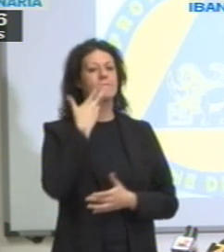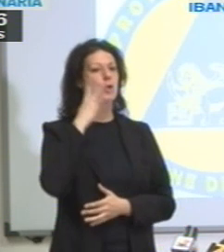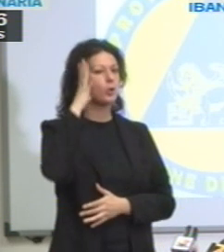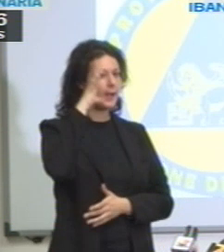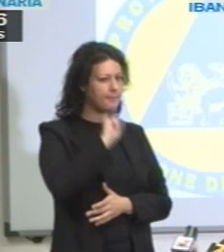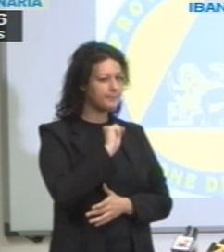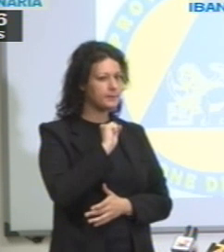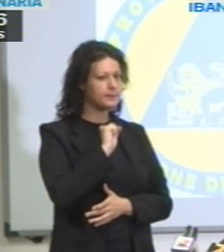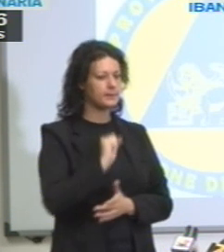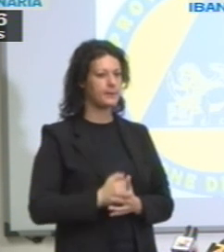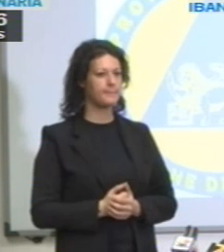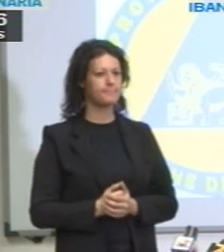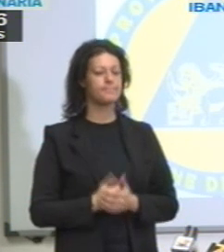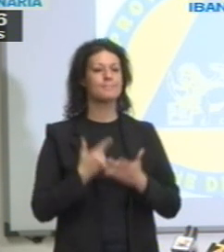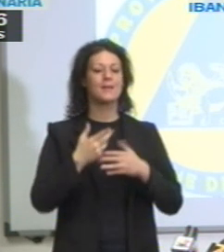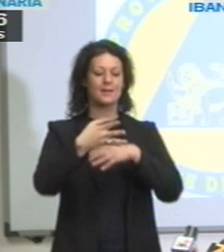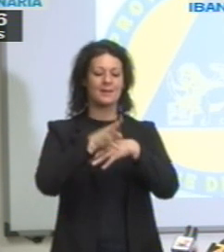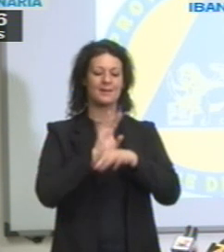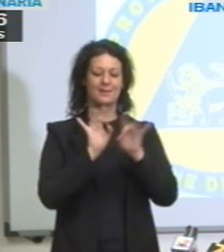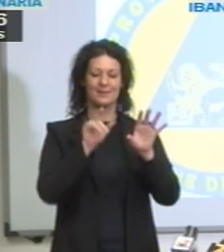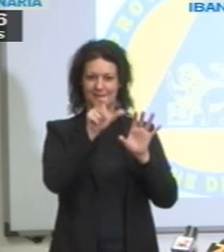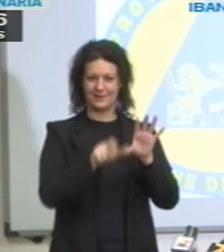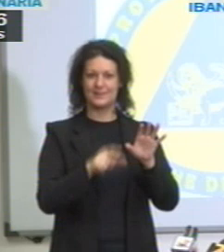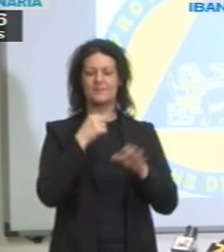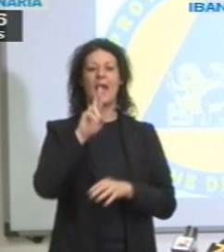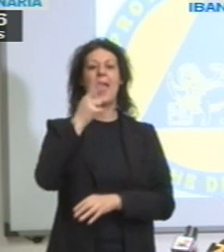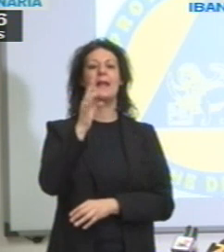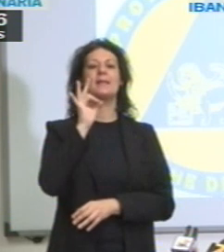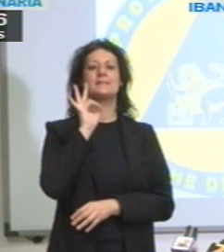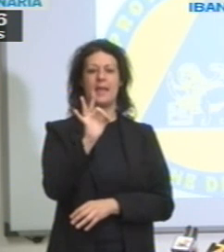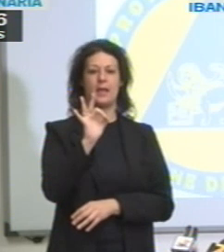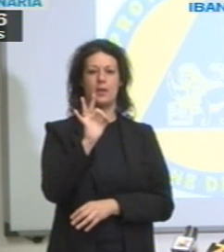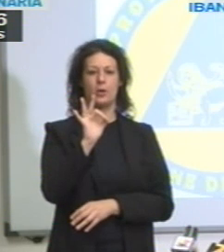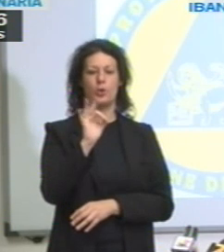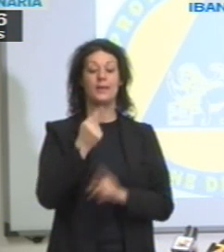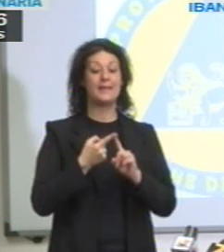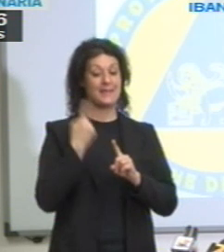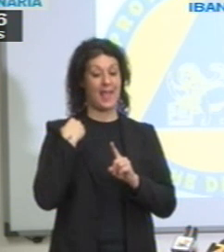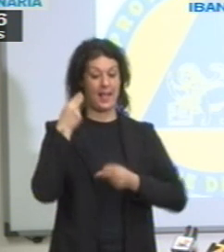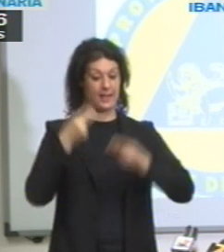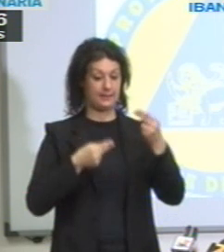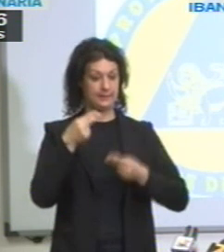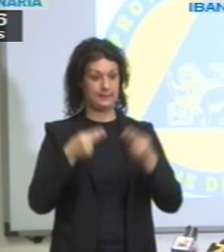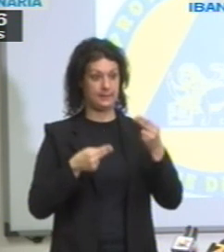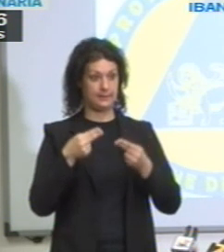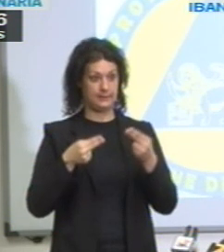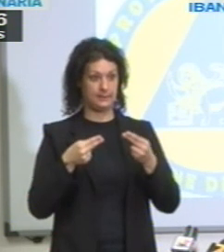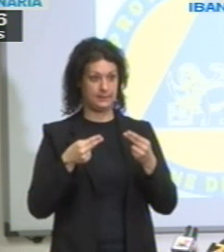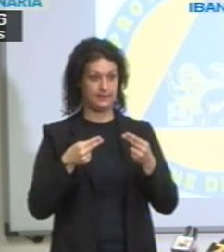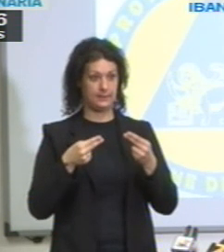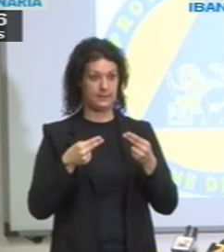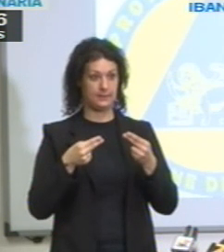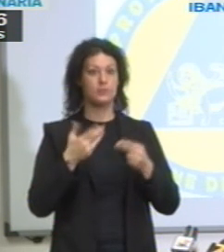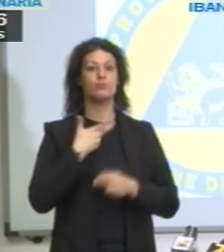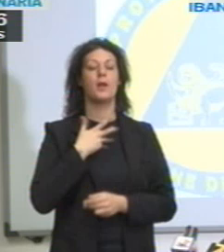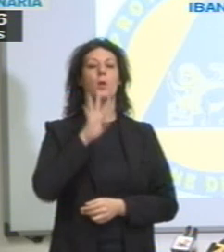questo, come dire, i positivi, il famoso R0, calcolato ieri erano 41